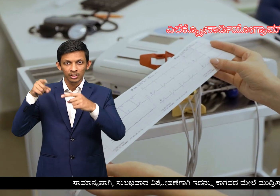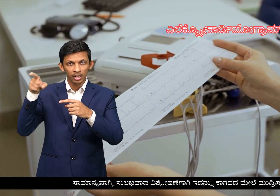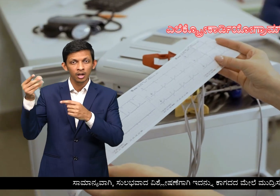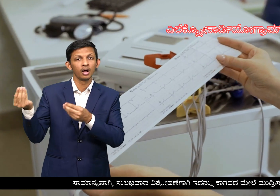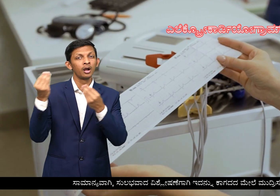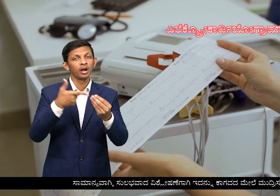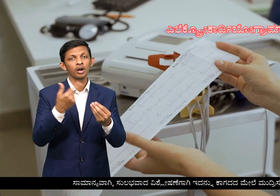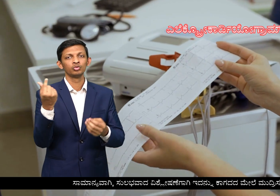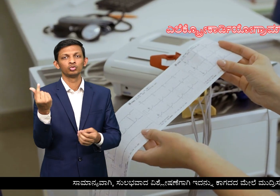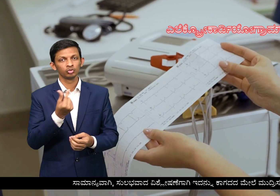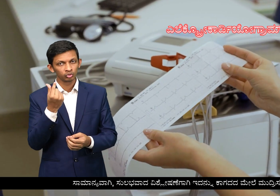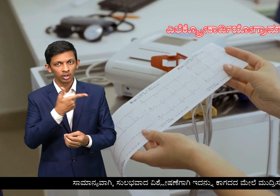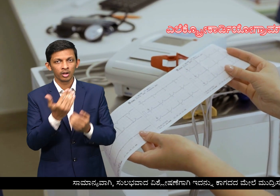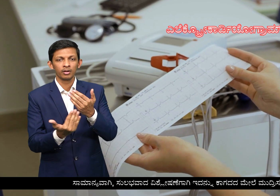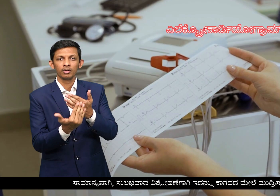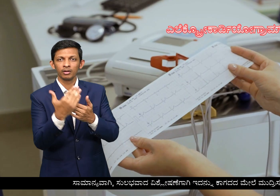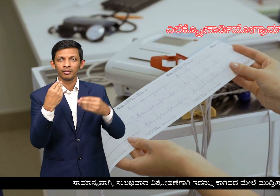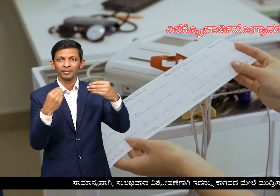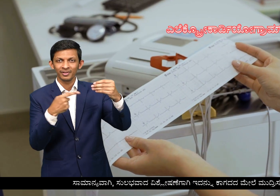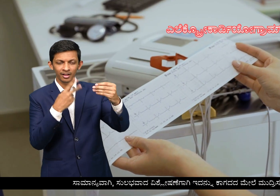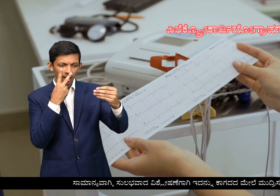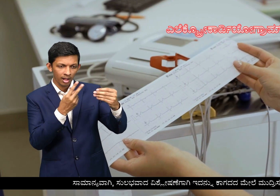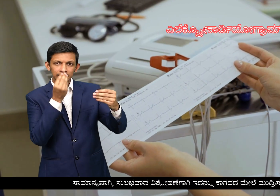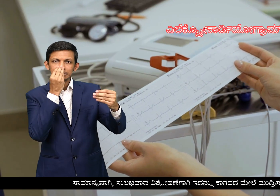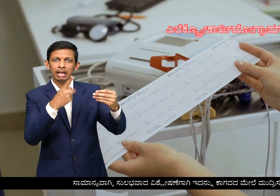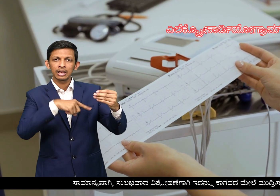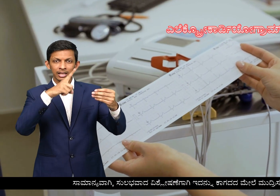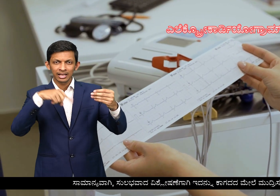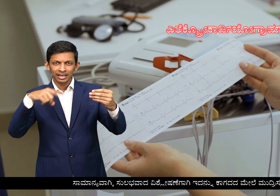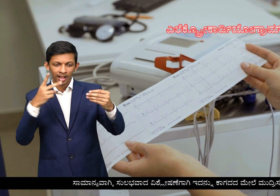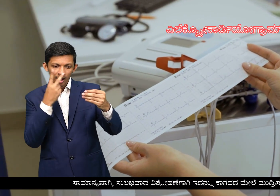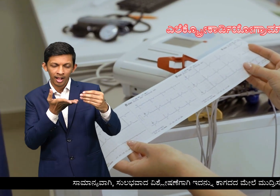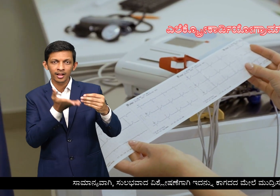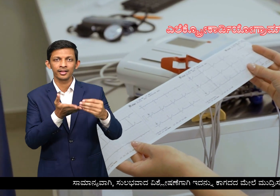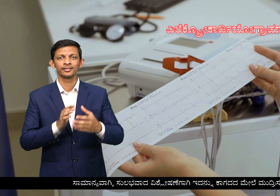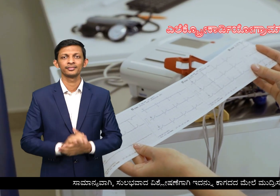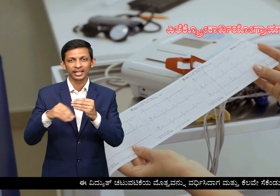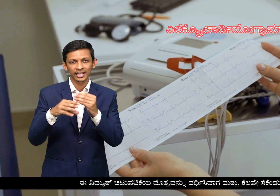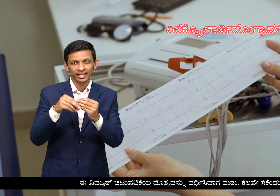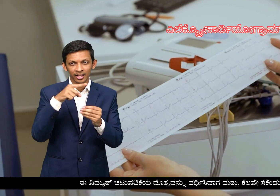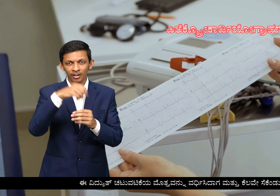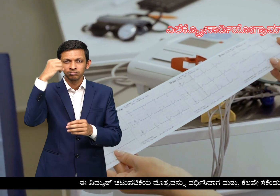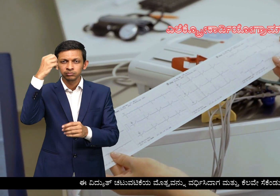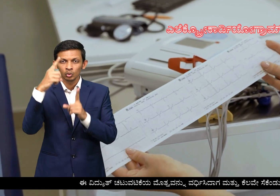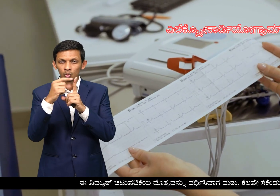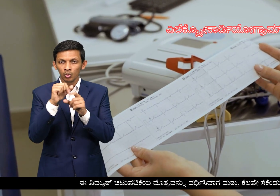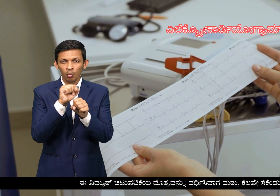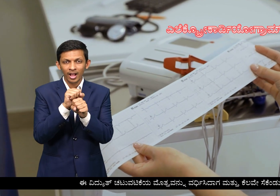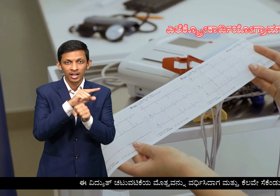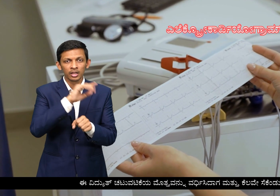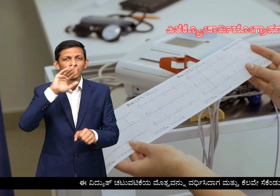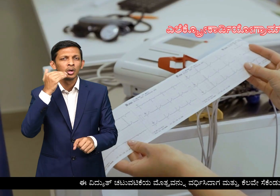ಸಾಮಾನ್ಯವಾಗಿ ಸುಲಭವಾದ ವಿಶ್ಲೇಷಣೆಗಾಗಿ ಇದನ್ನು ಕಾಗದದ ಮೇಲೆ ಮುದ್ರಿಸಲಾಗುತ್ತದೆ. ಈ ವಿದ್ಯುತ್